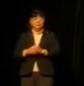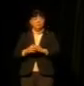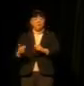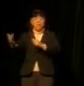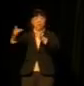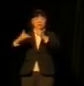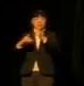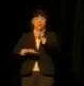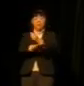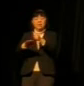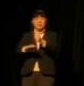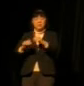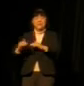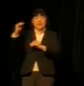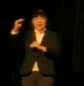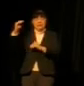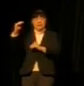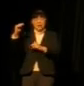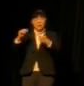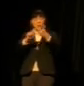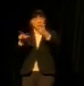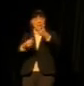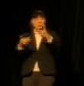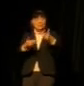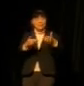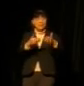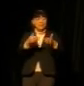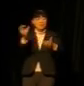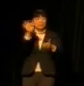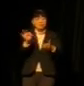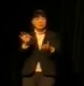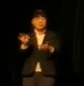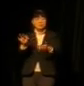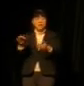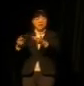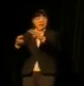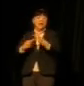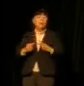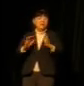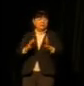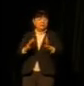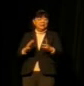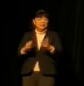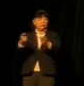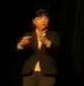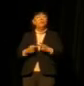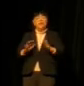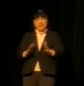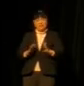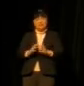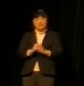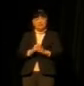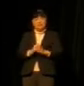ので6月まで、ね、無事が運ばれない、届かないね、相馬市まで。あとガ